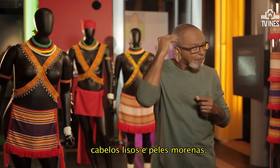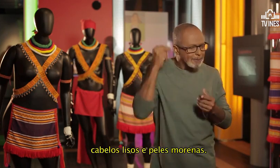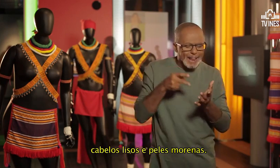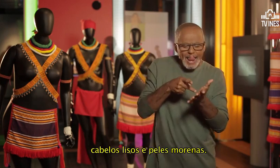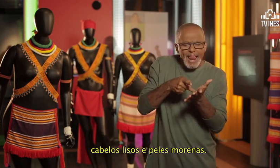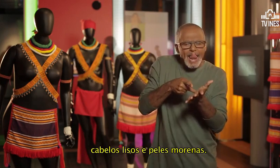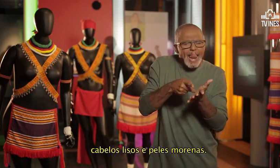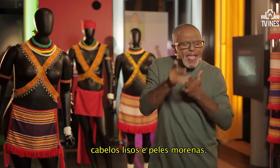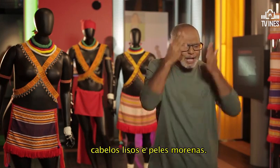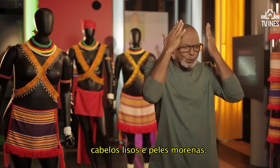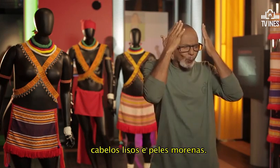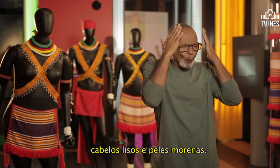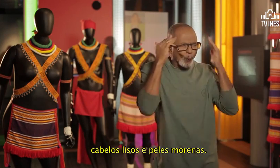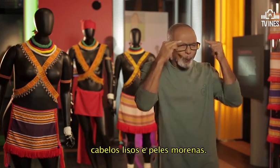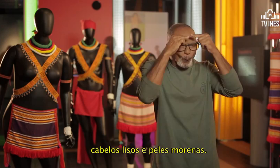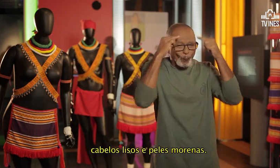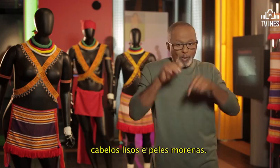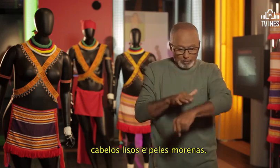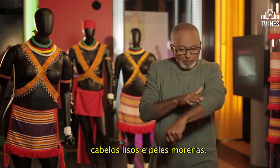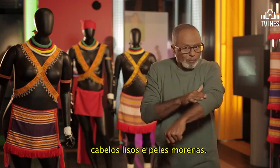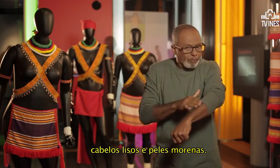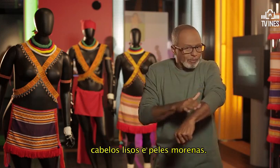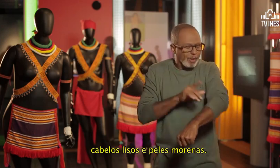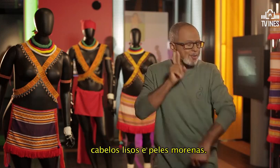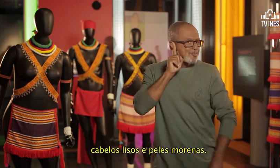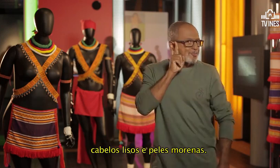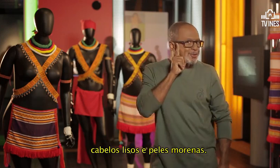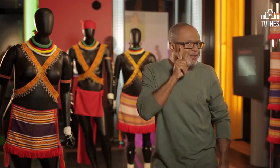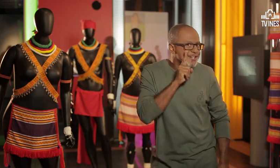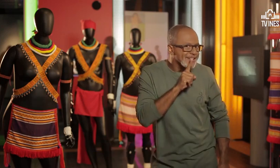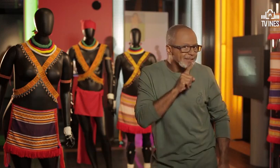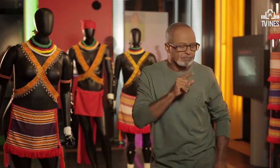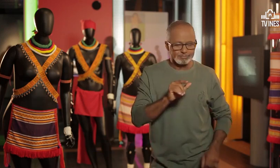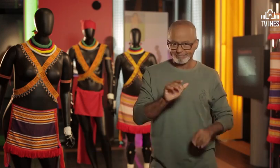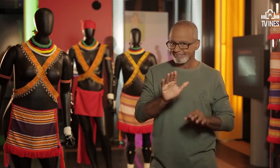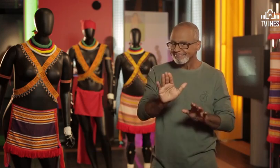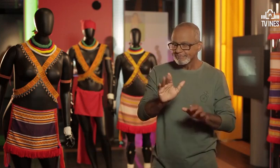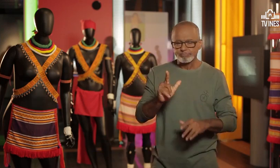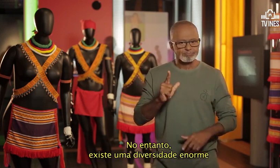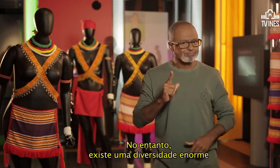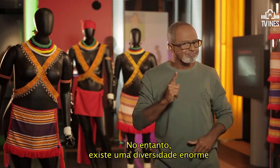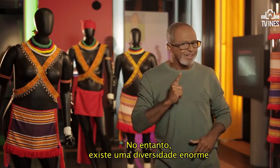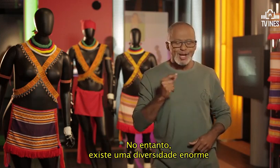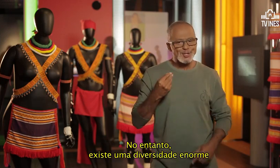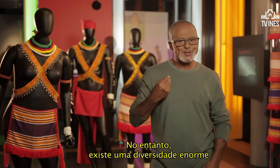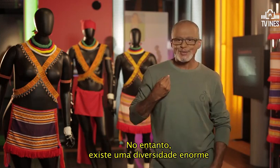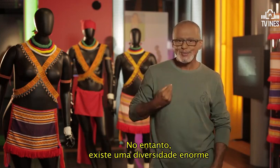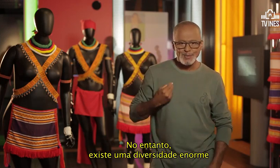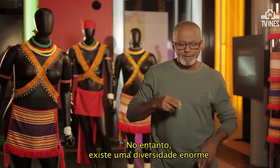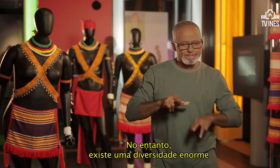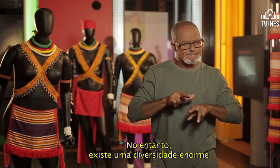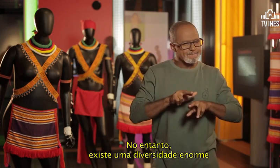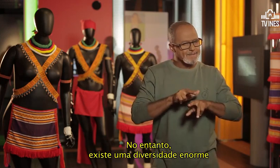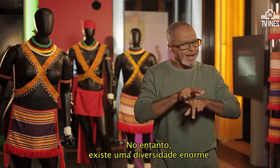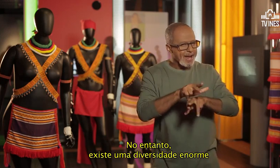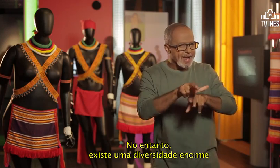cabelos lisos e peles morenas. No entanto, existe uma